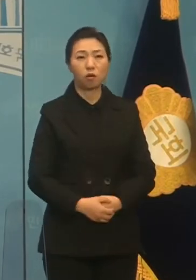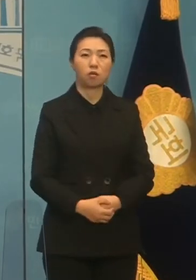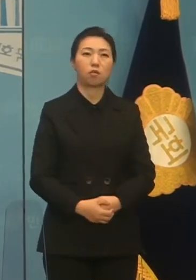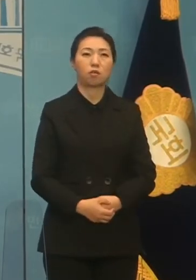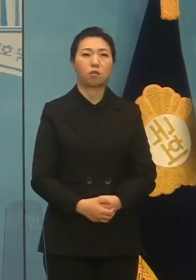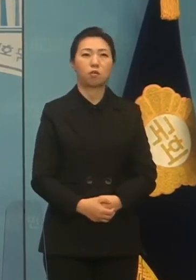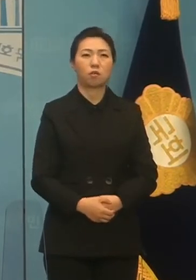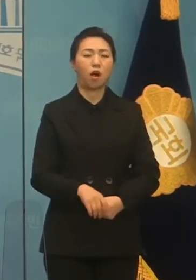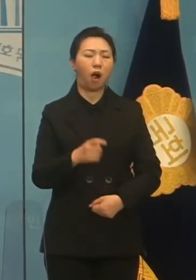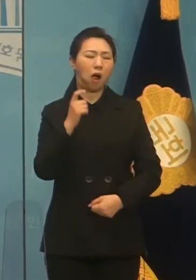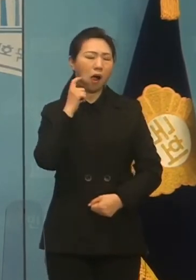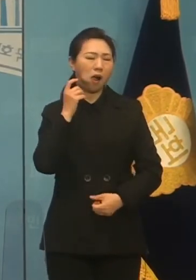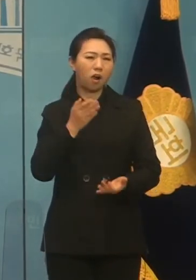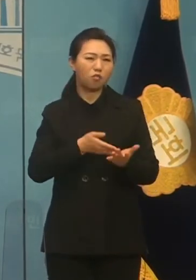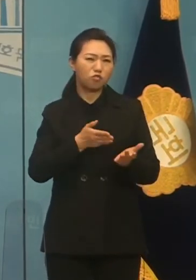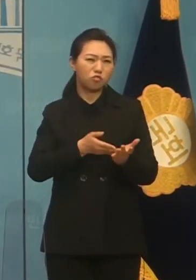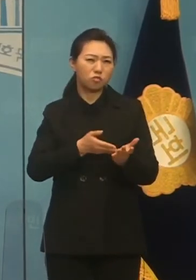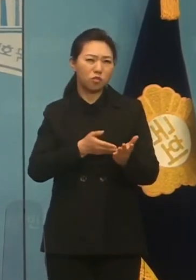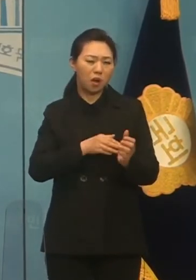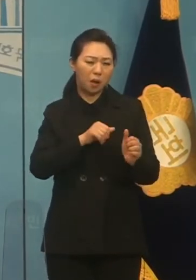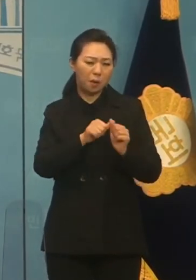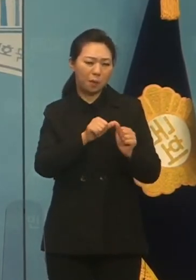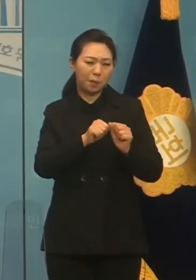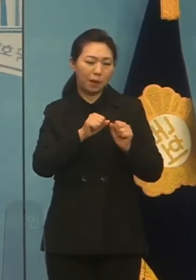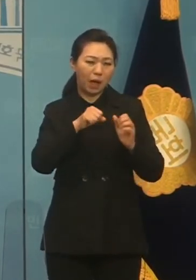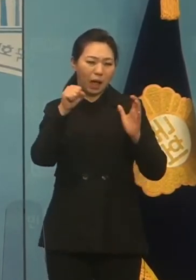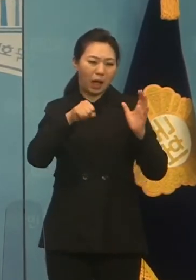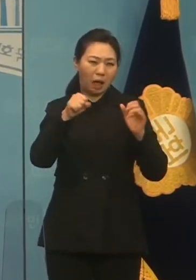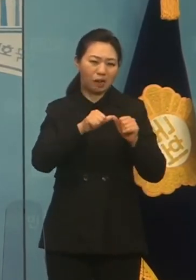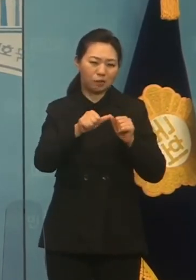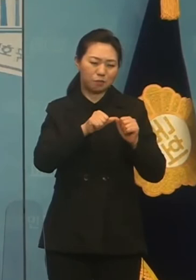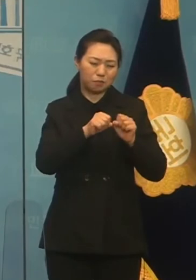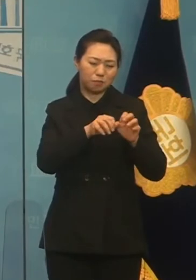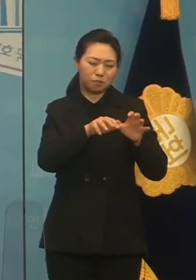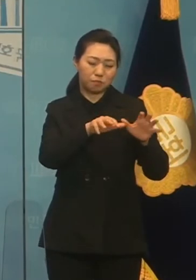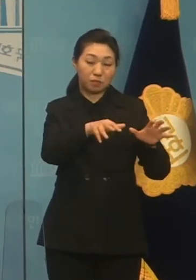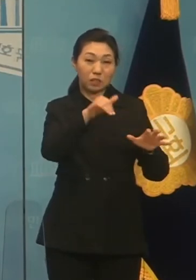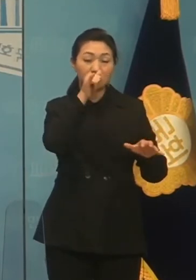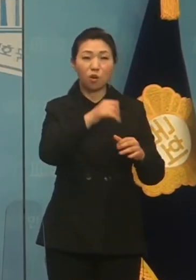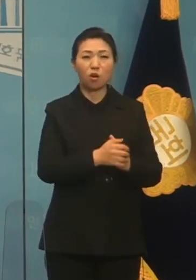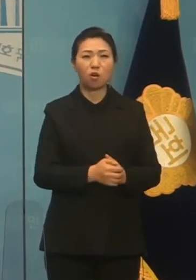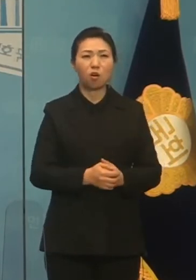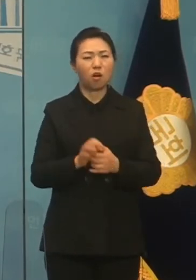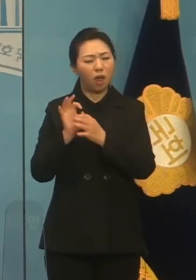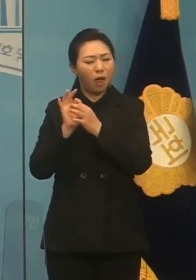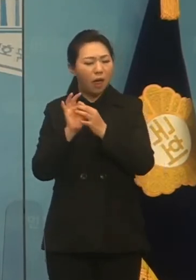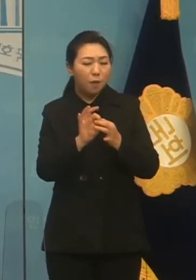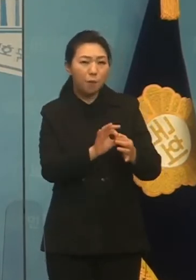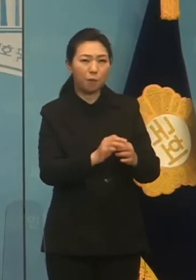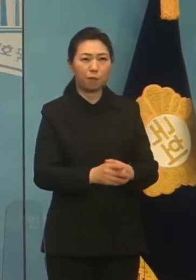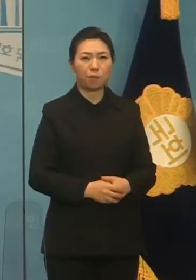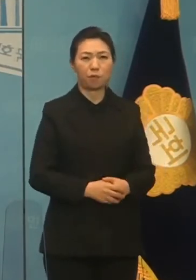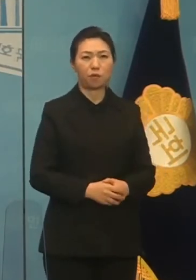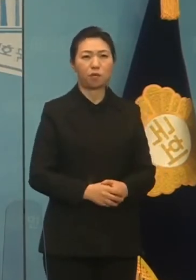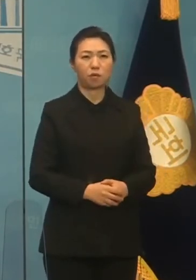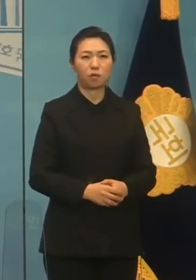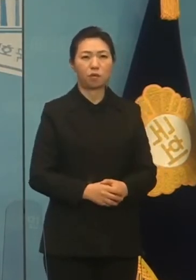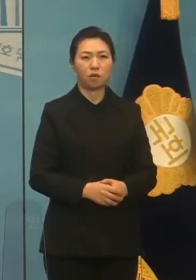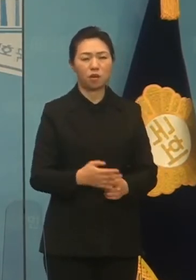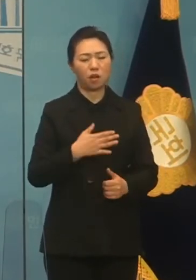이런 가짜뉴스를 그동안 누군가는 끊임없이 물밑에서 퍼뜨리며